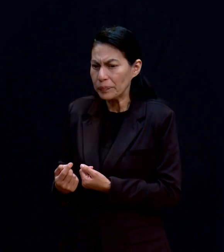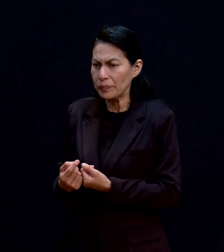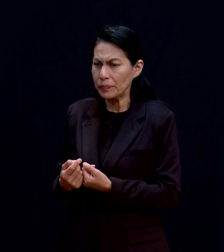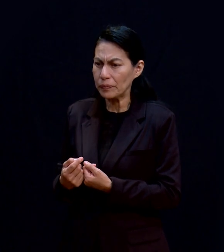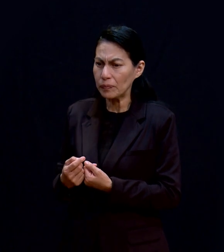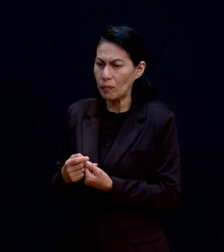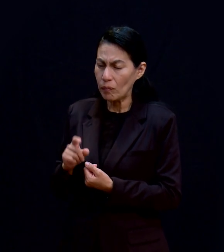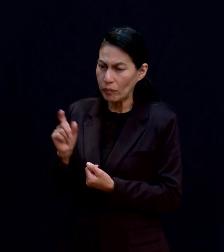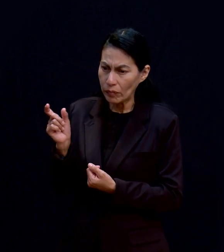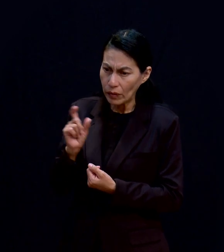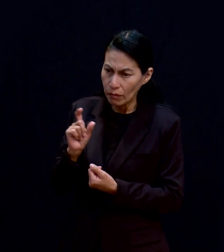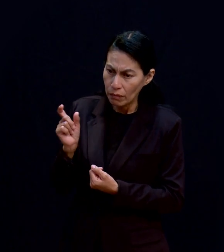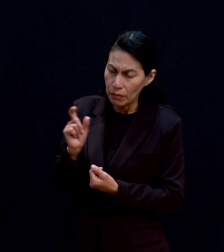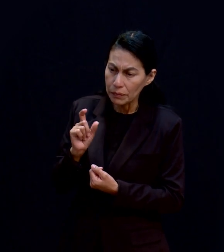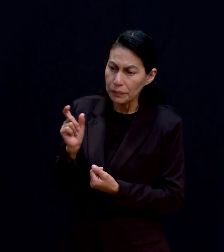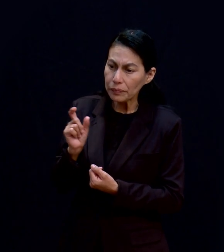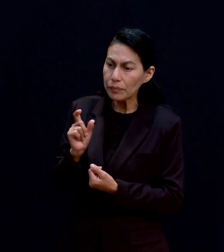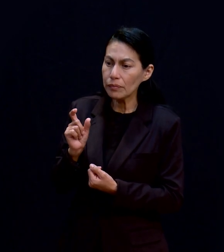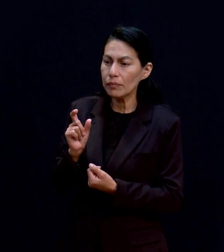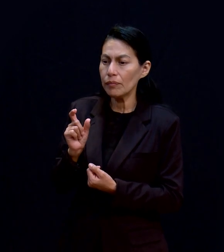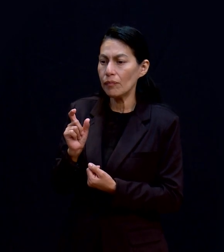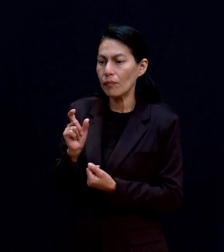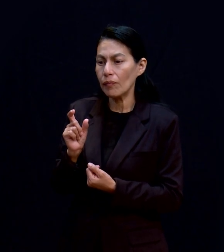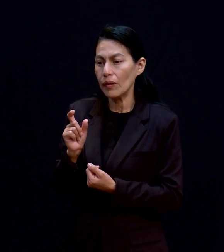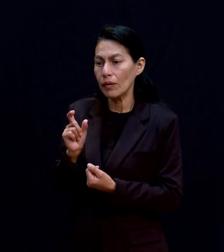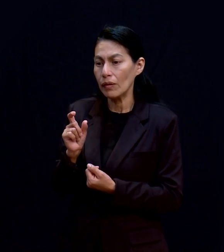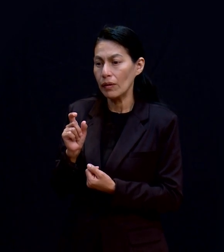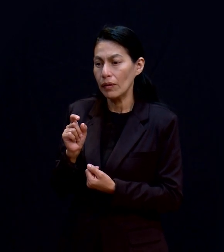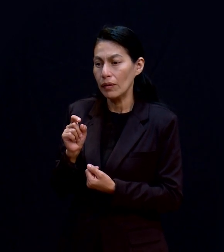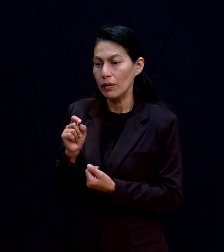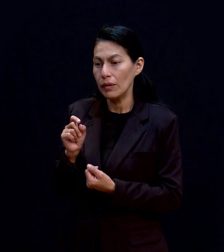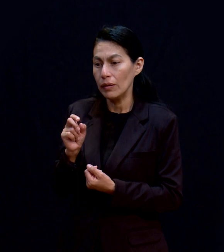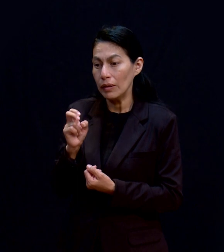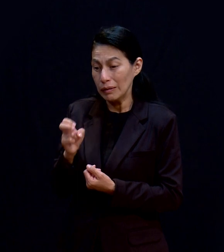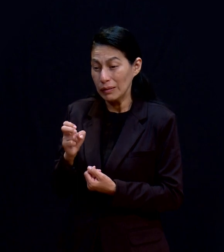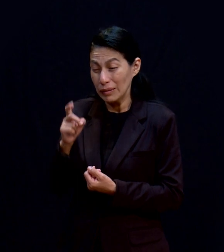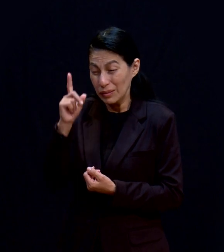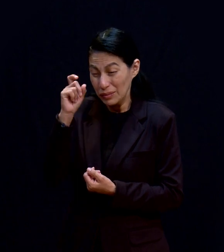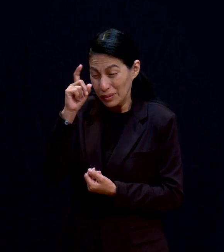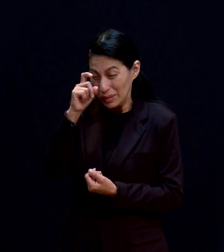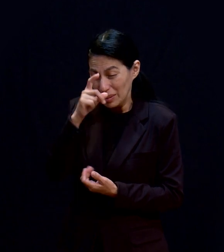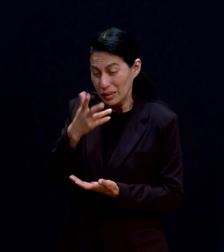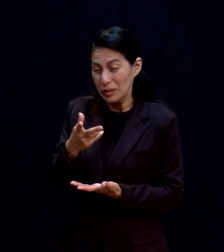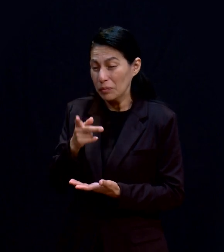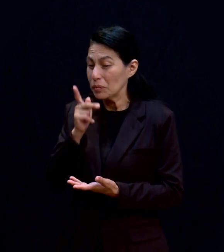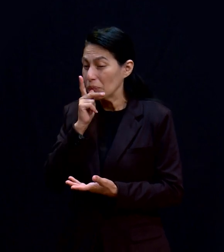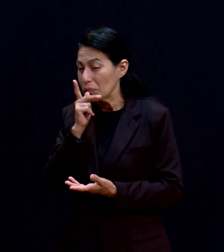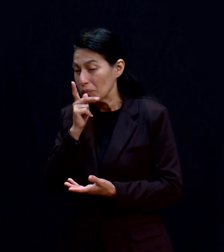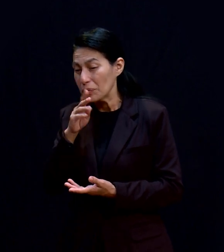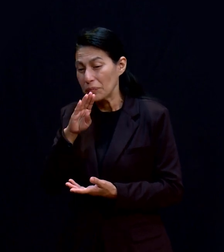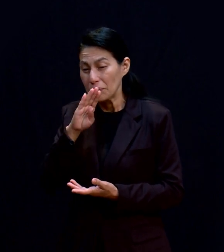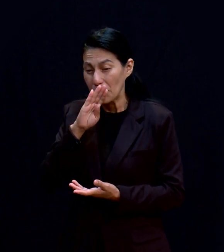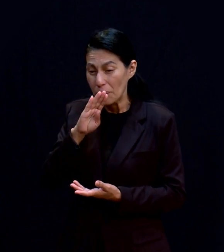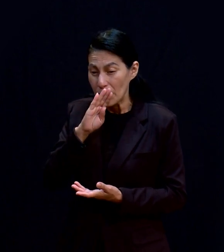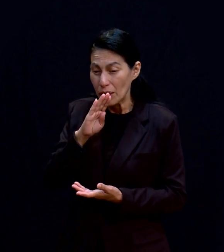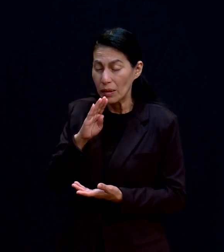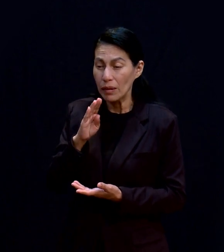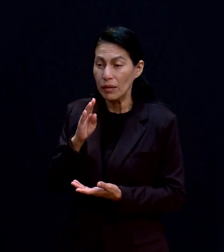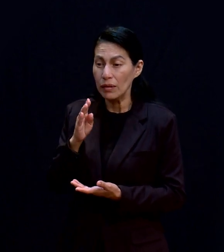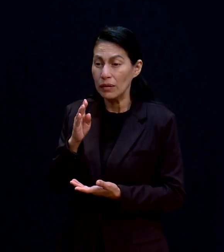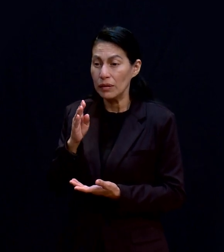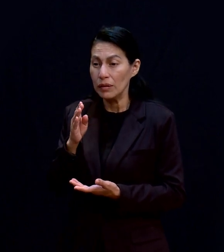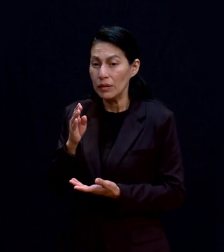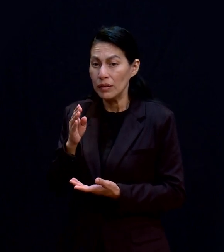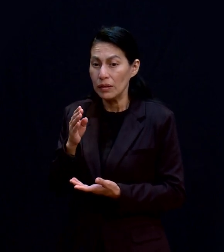de qué se trata cuando a pesar de esa etapa que yo estaba viviendo pues mis padres tal